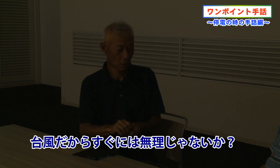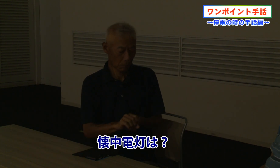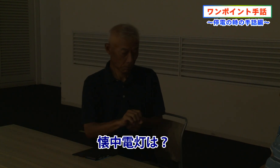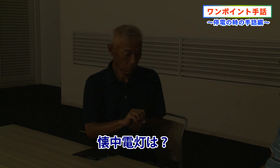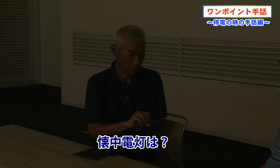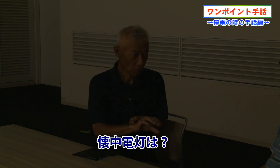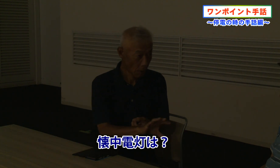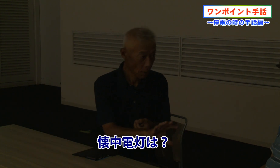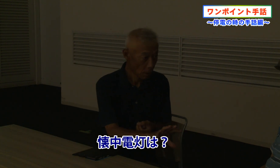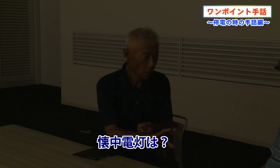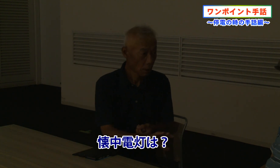懐中電灯は？